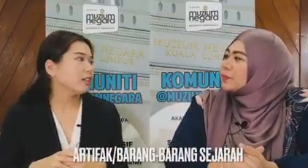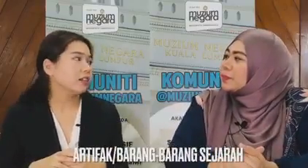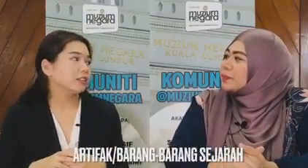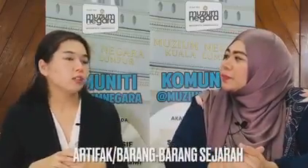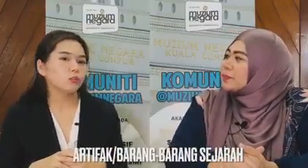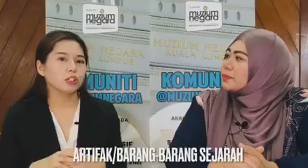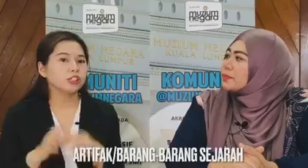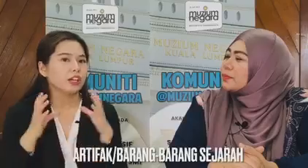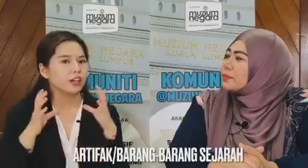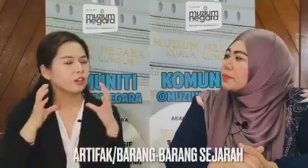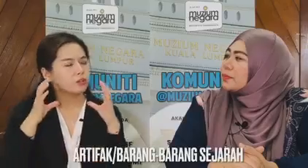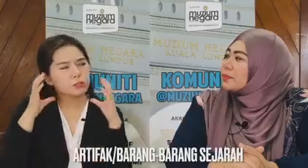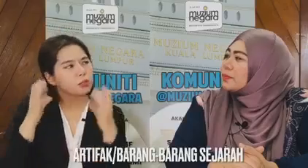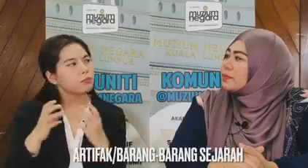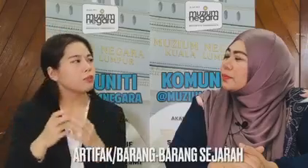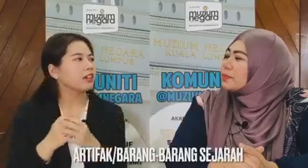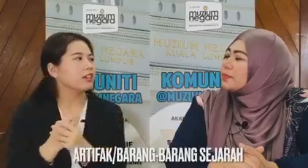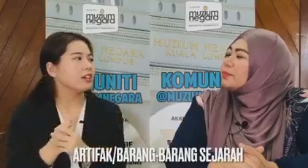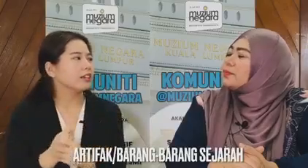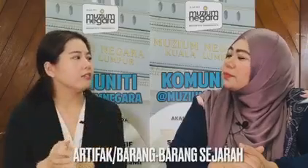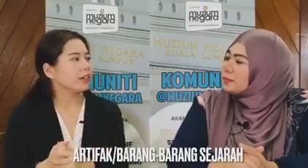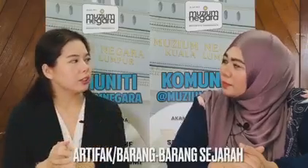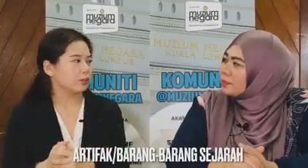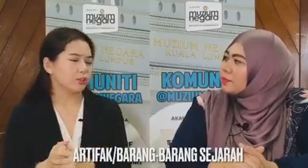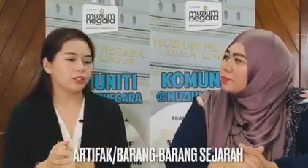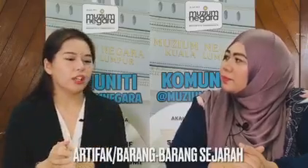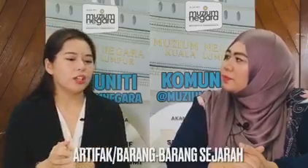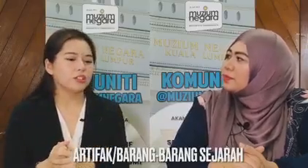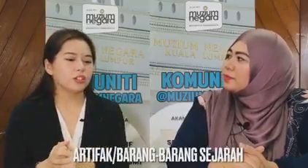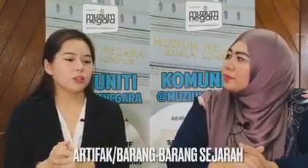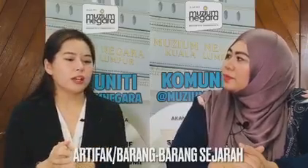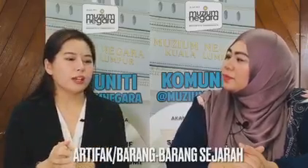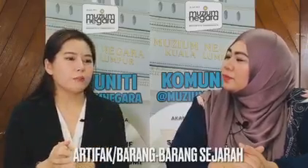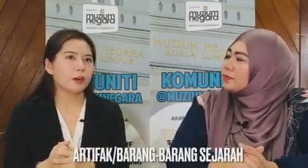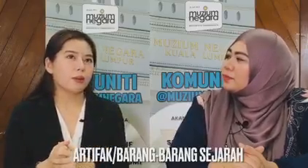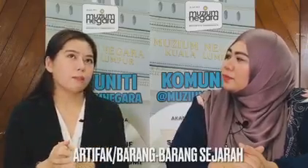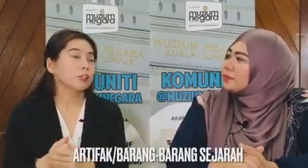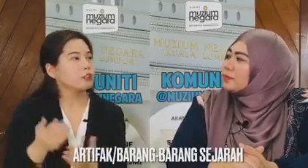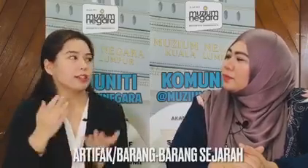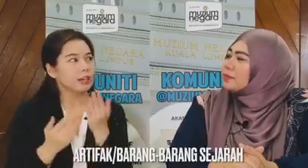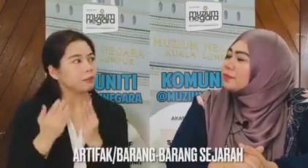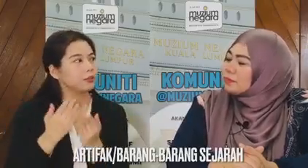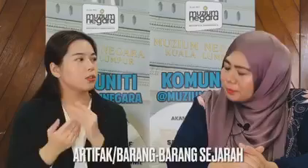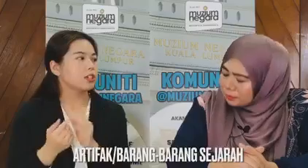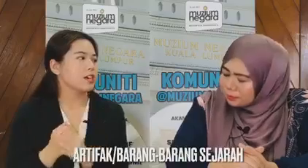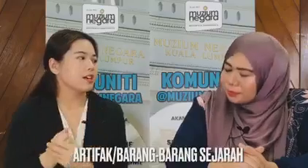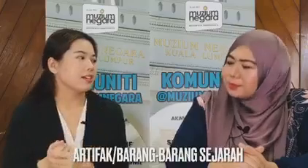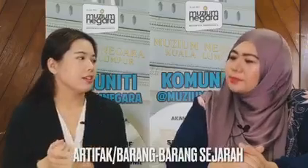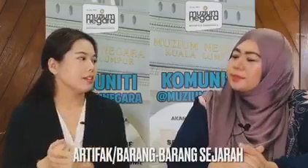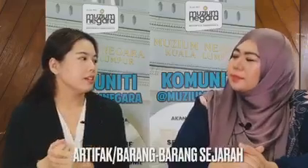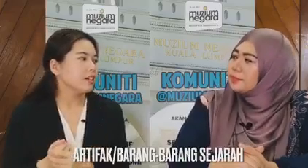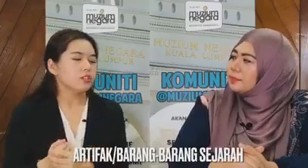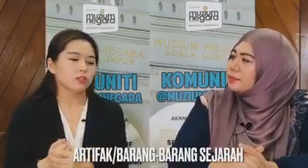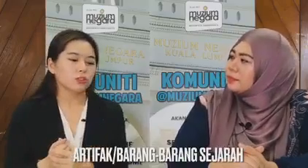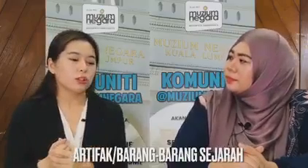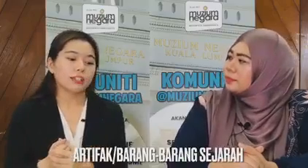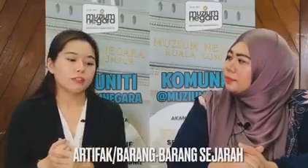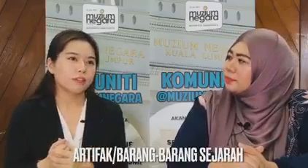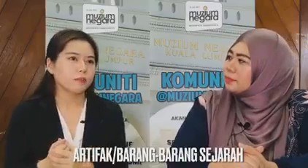ada satu isyarat yang terus boleh mewakili artifak terus. So, kita akan bawa maksud yang sama untuk isyarat dia. Contoh artifak